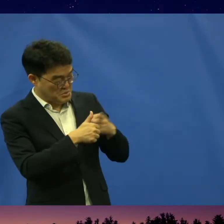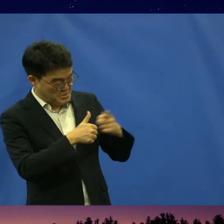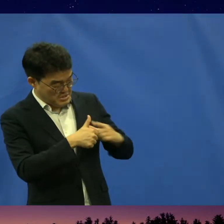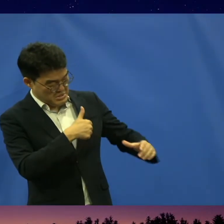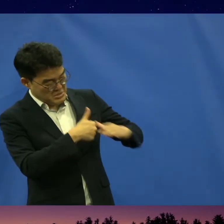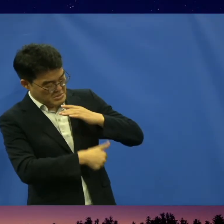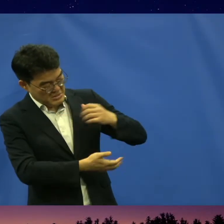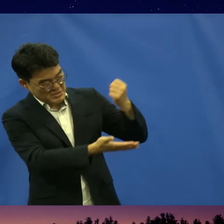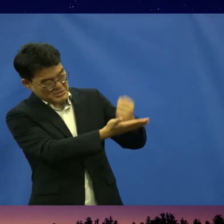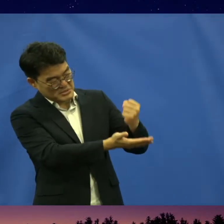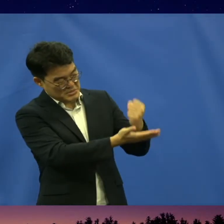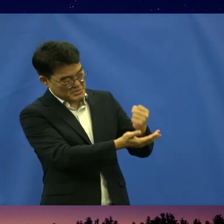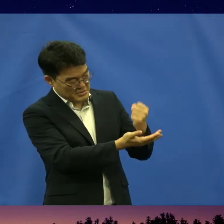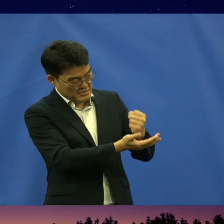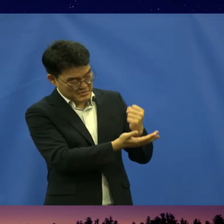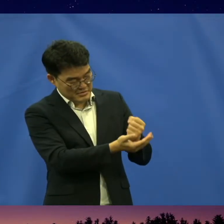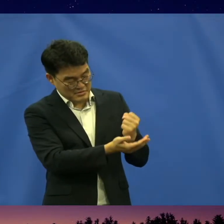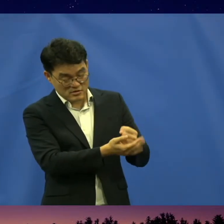난리를 피우는데도